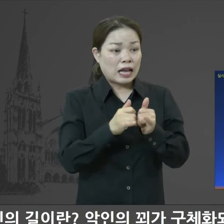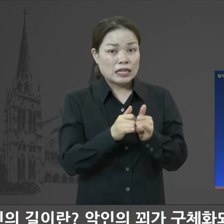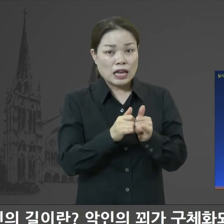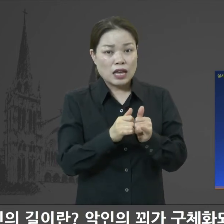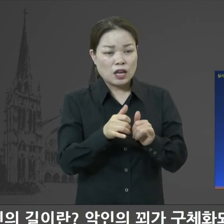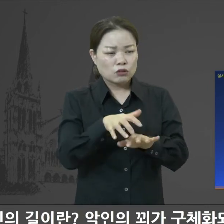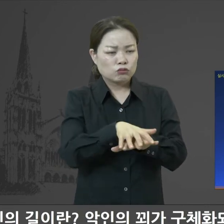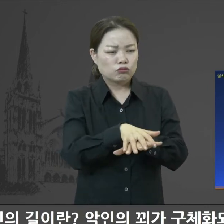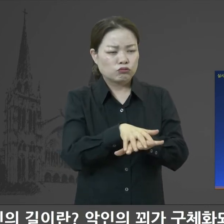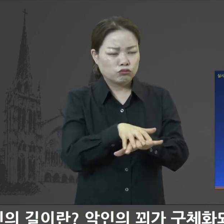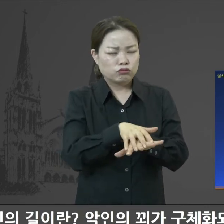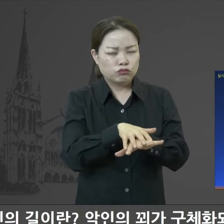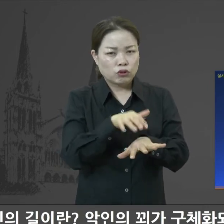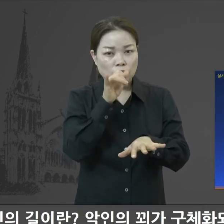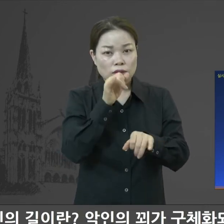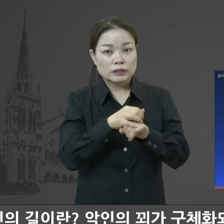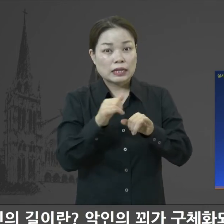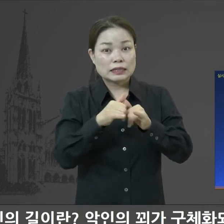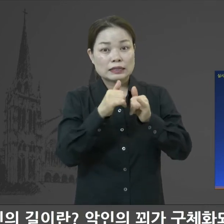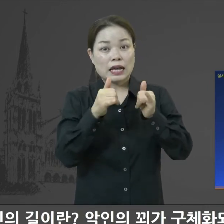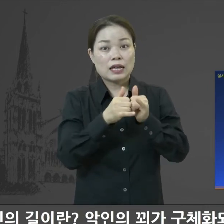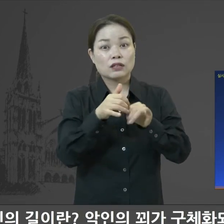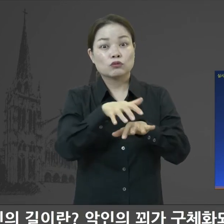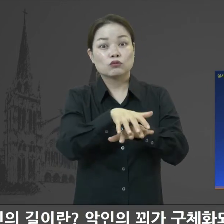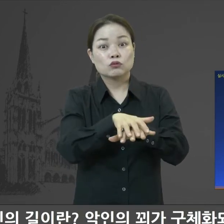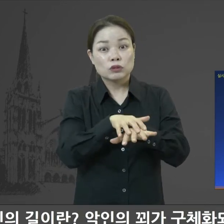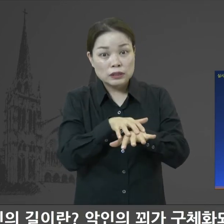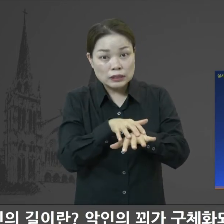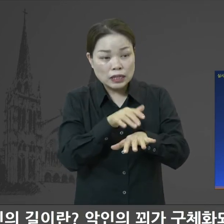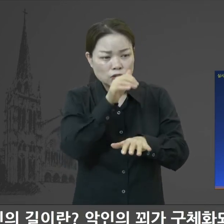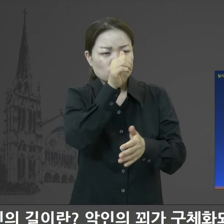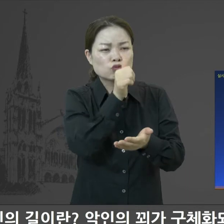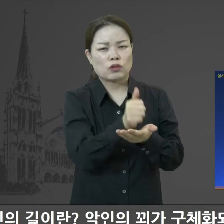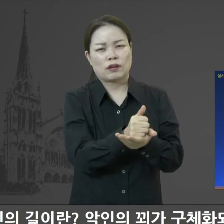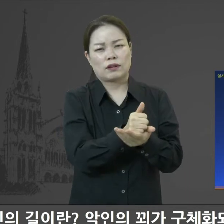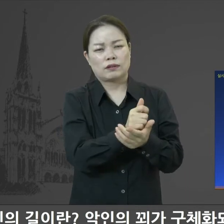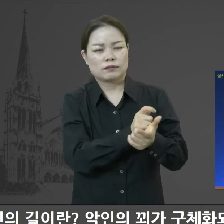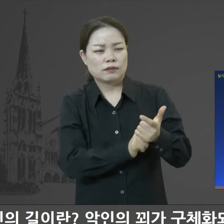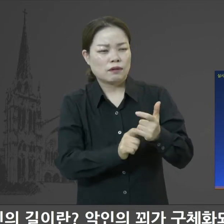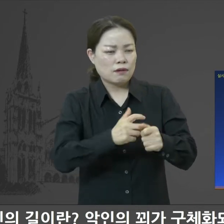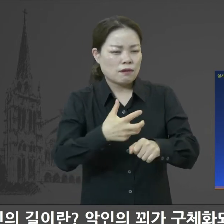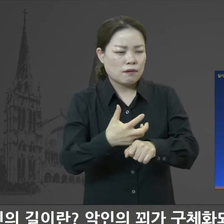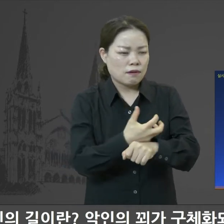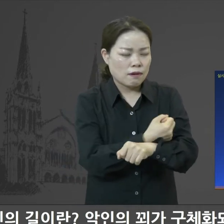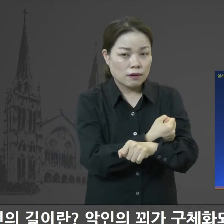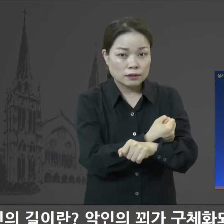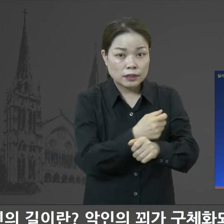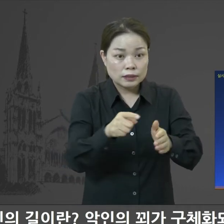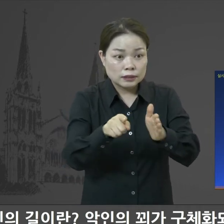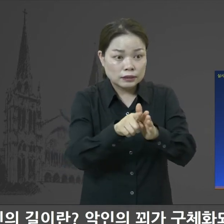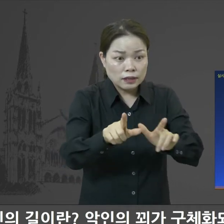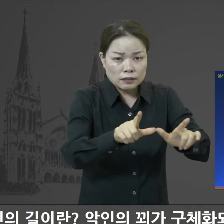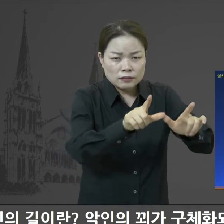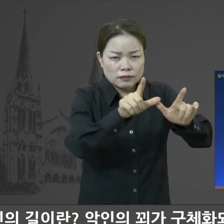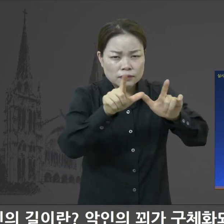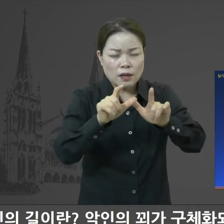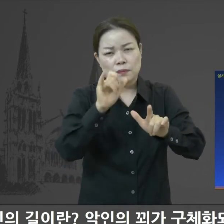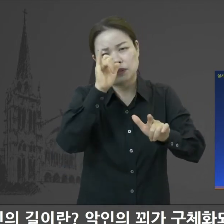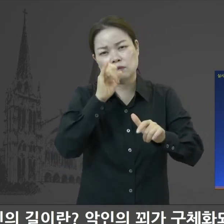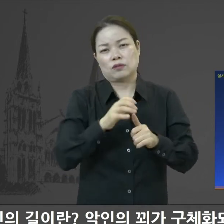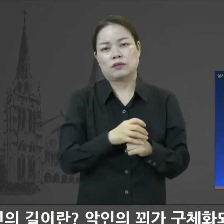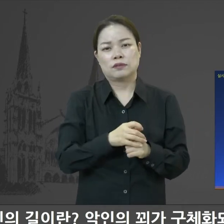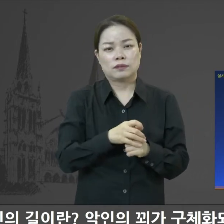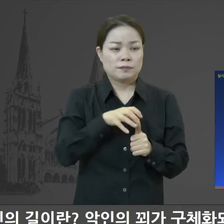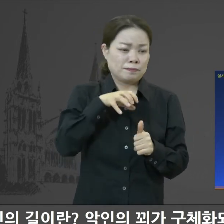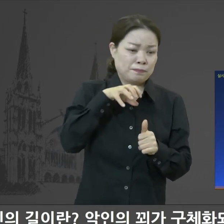구조적으로 고착됩니다. 사회 구조적으로 그 죄가 더 강력하게 신자의 삶을 옥죄해 옵니다.